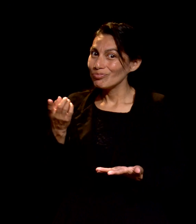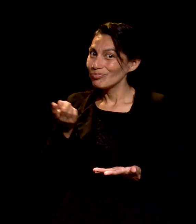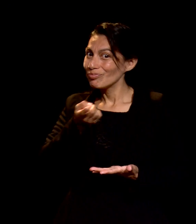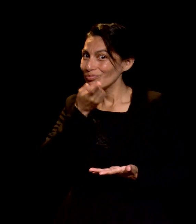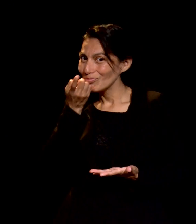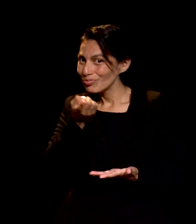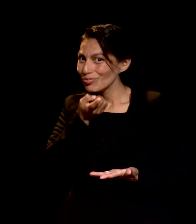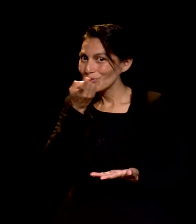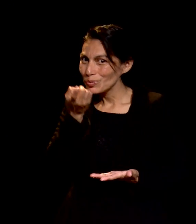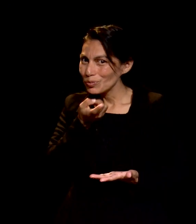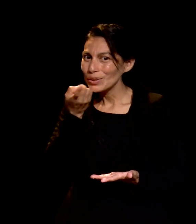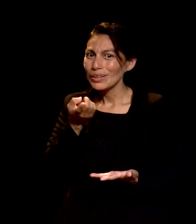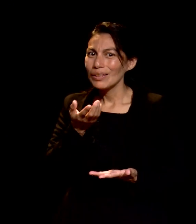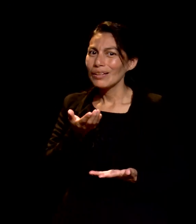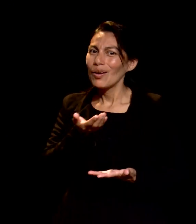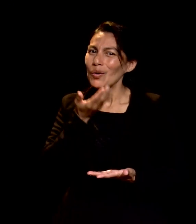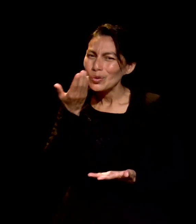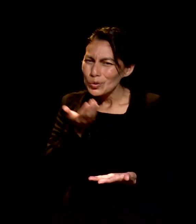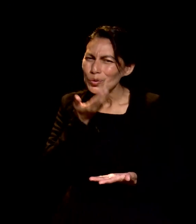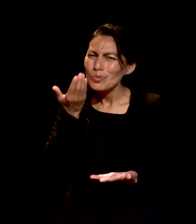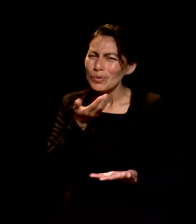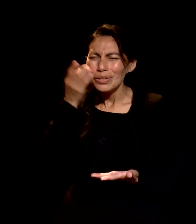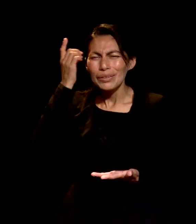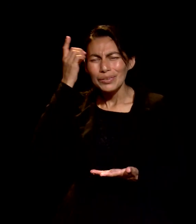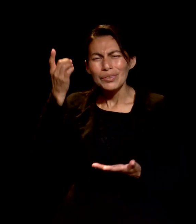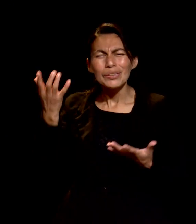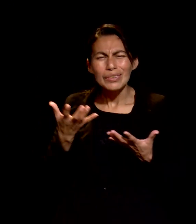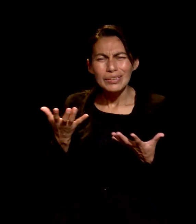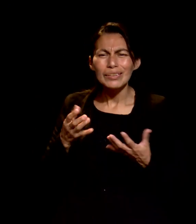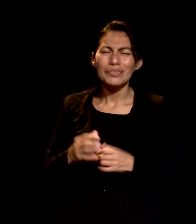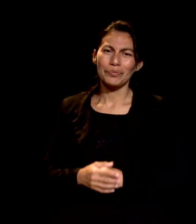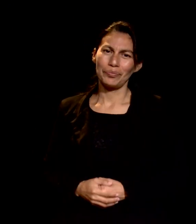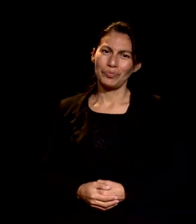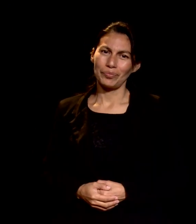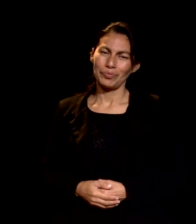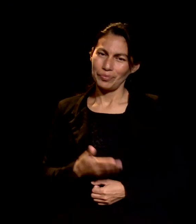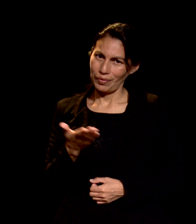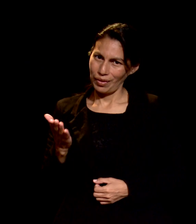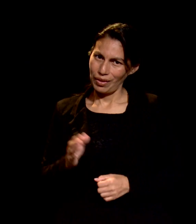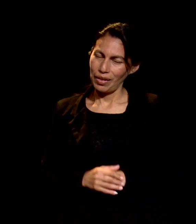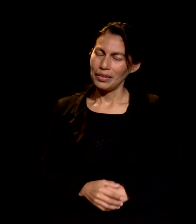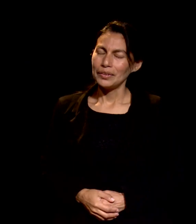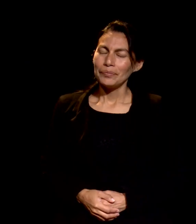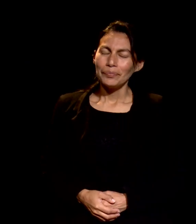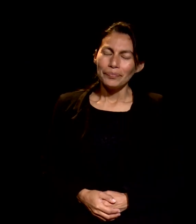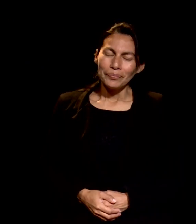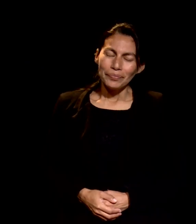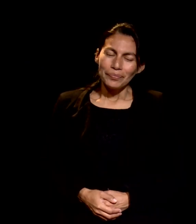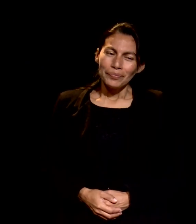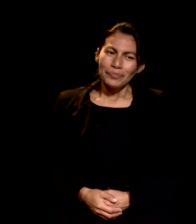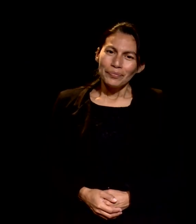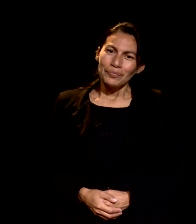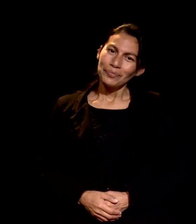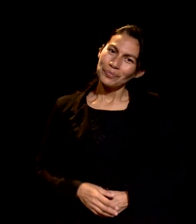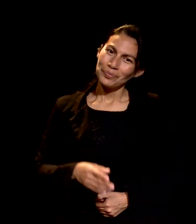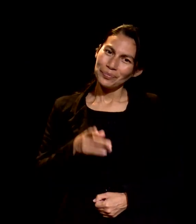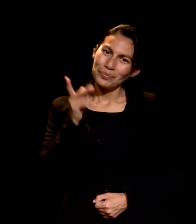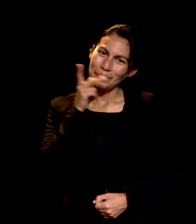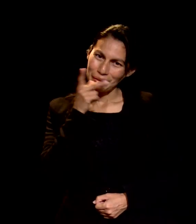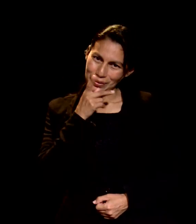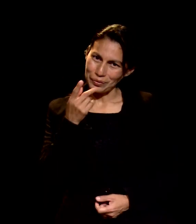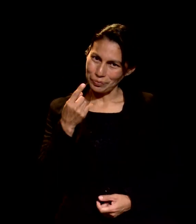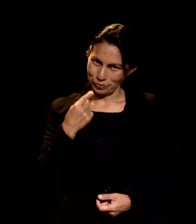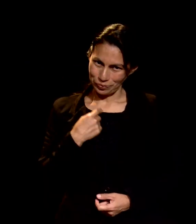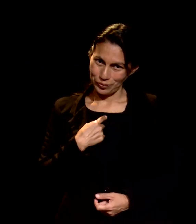disciplina digámoslo así que Dios tenía pensado para usted pastor cuando yo